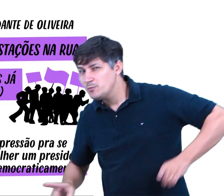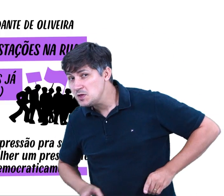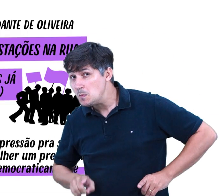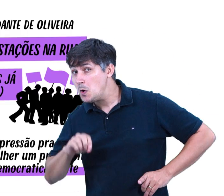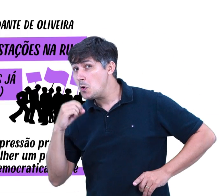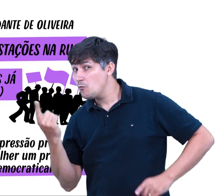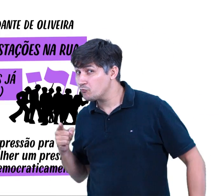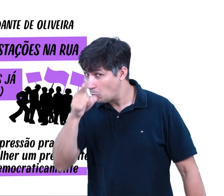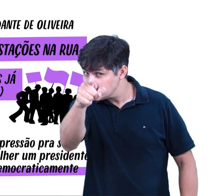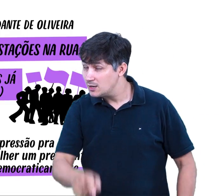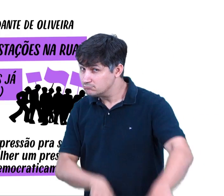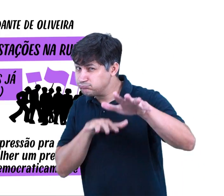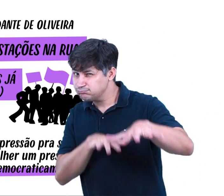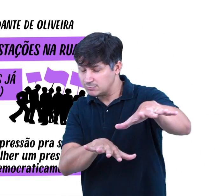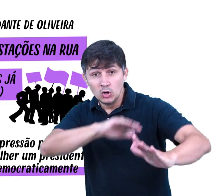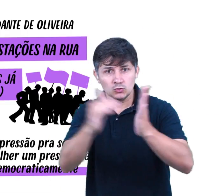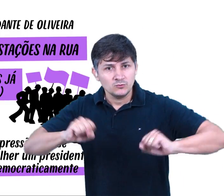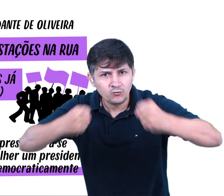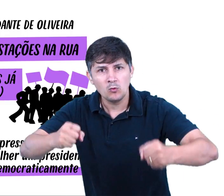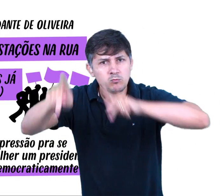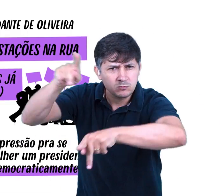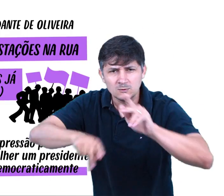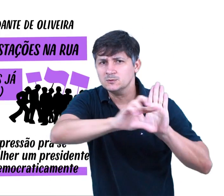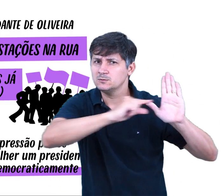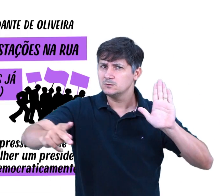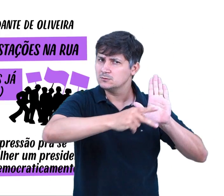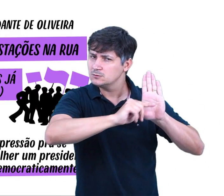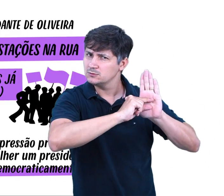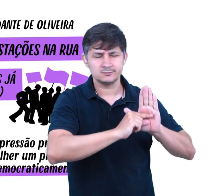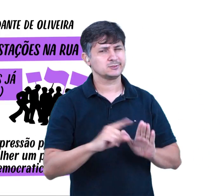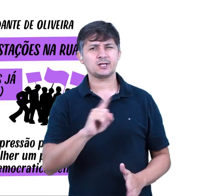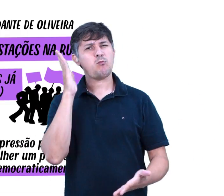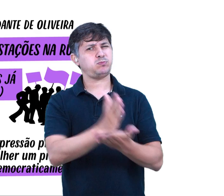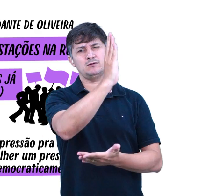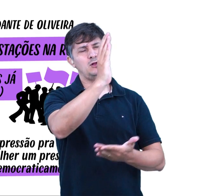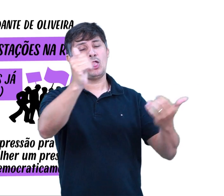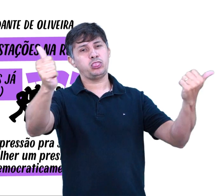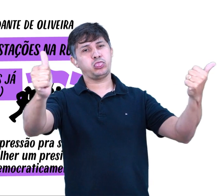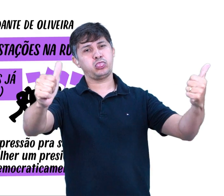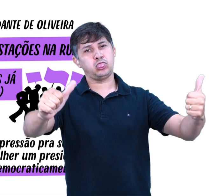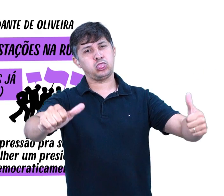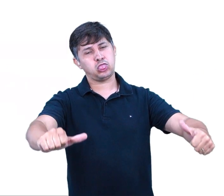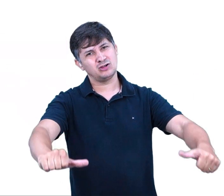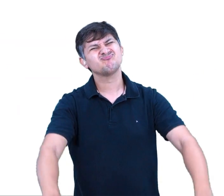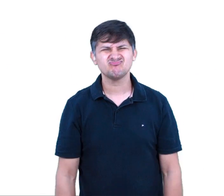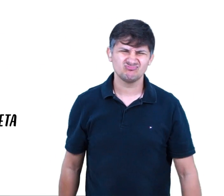os esforços do povo, a emenda não foi aprovada. E o presidente civil foi eleito por